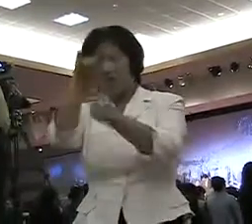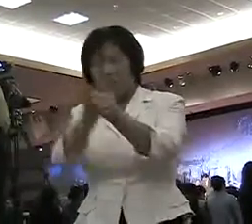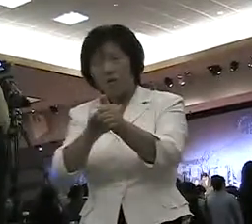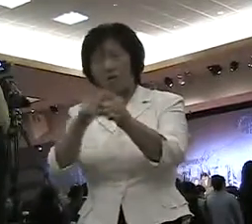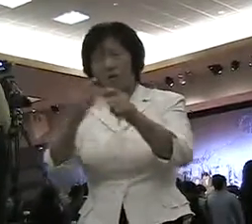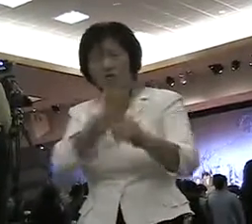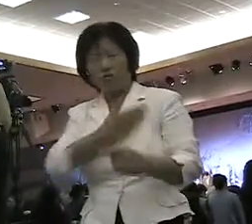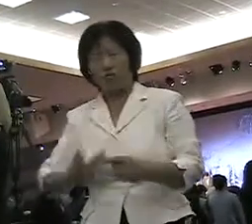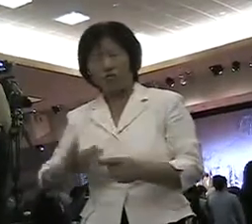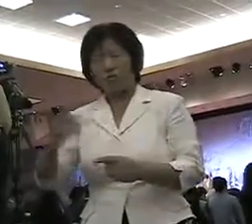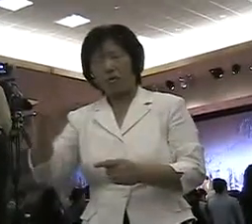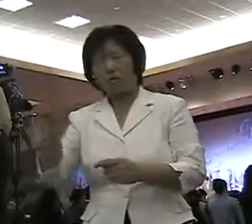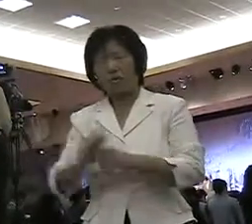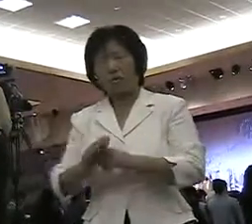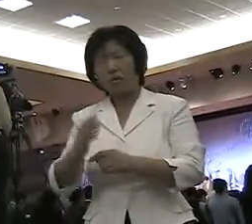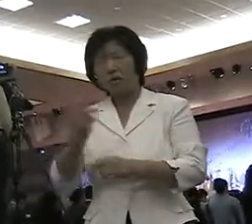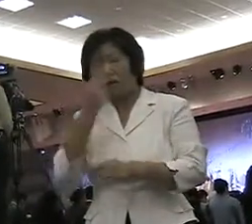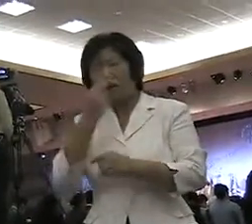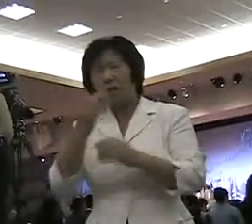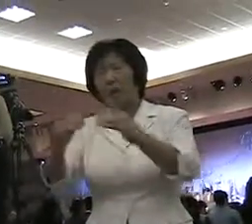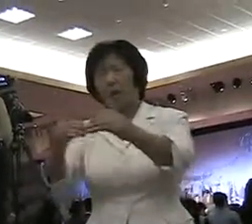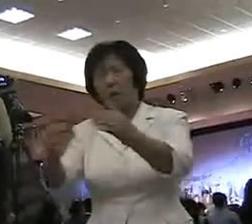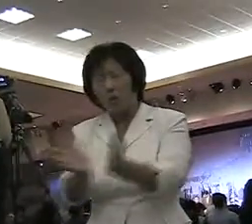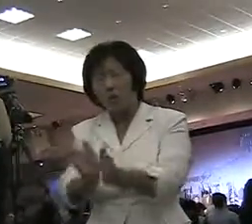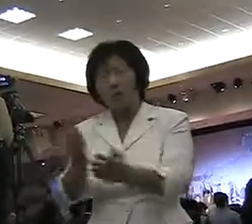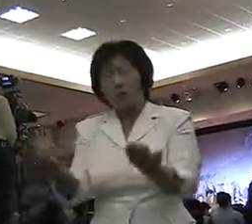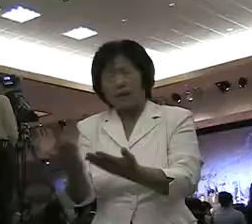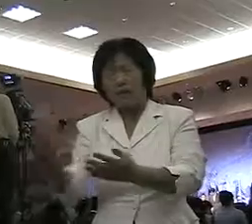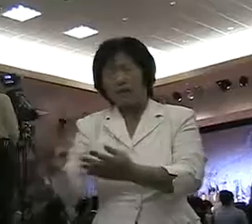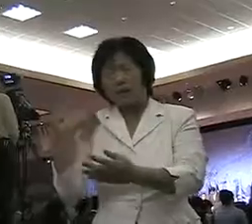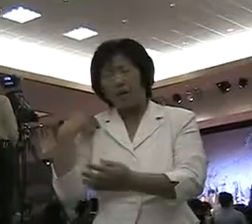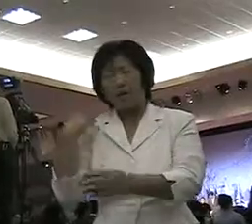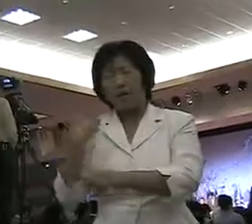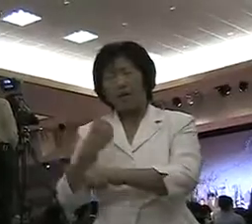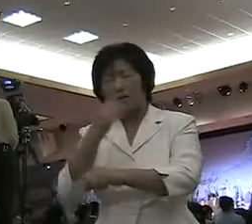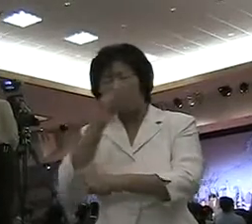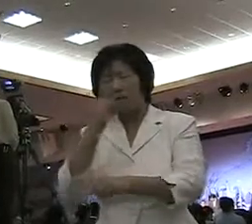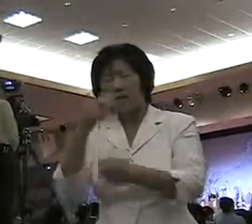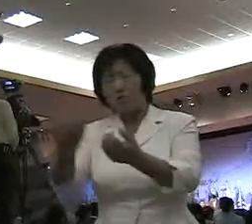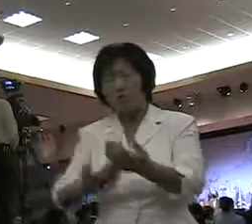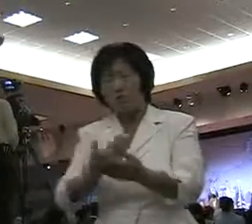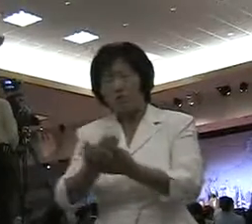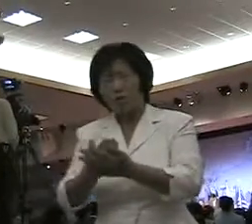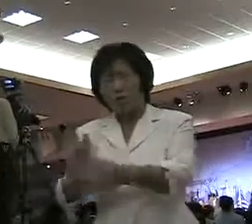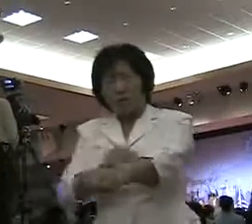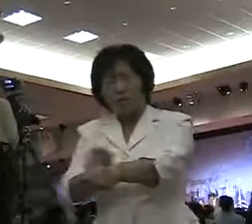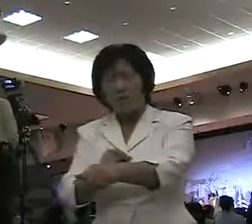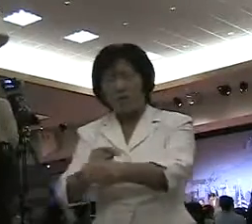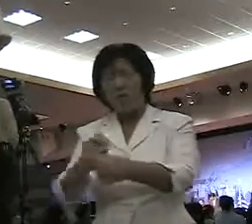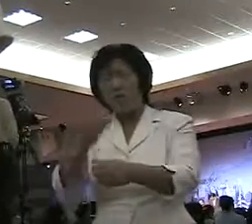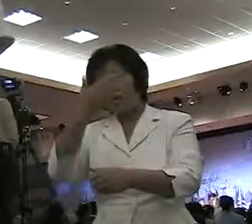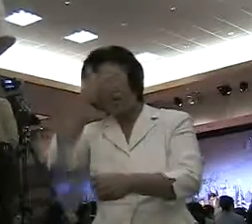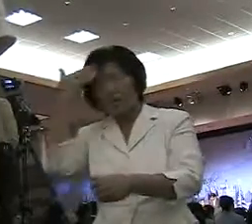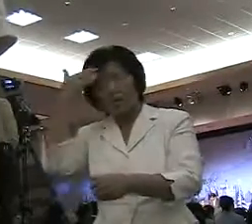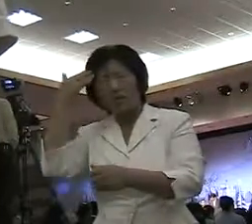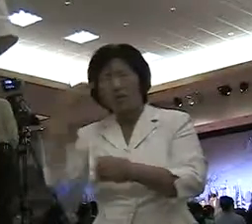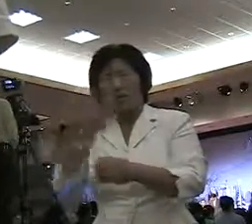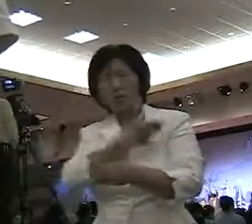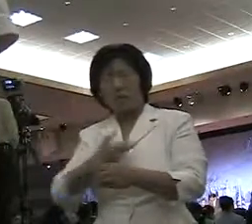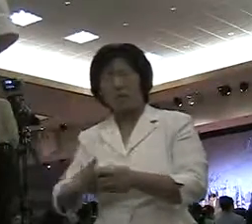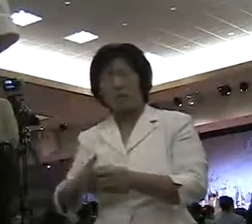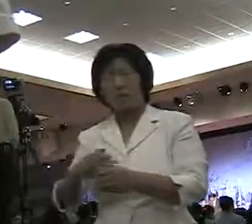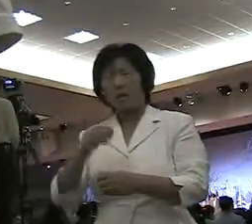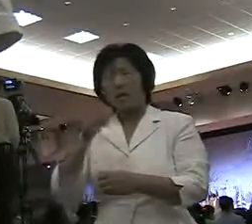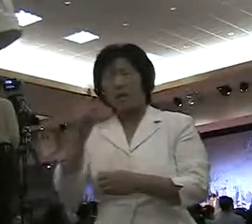되어 세상을 변화시키는 생명의 공동체의 사명을 감당하게 하여 주시옵소서. 특별히 청소년 제자훈련